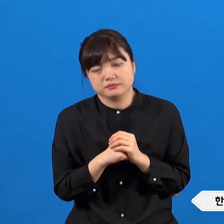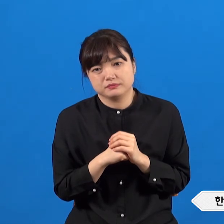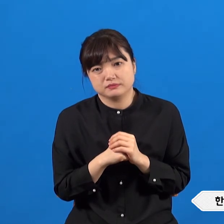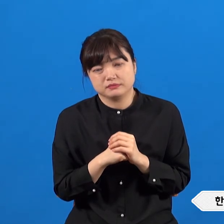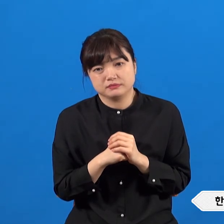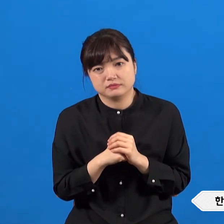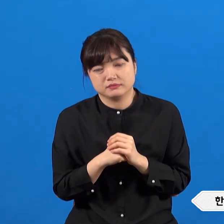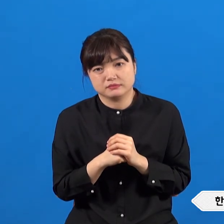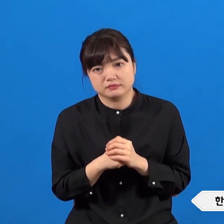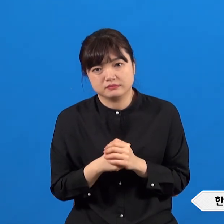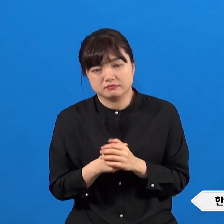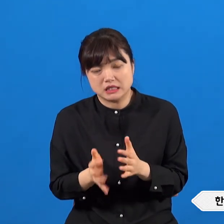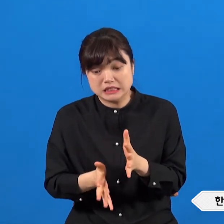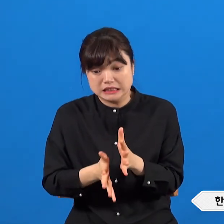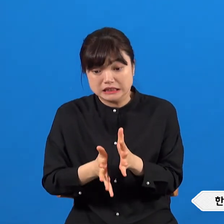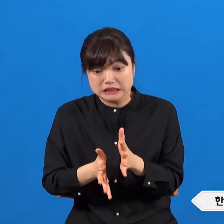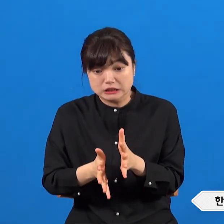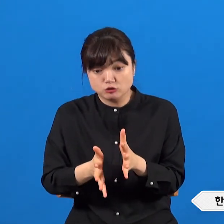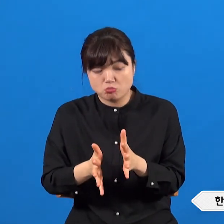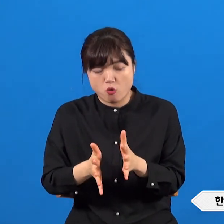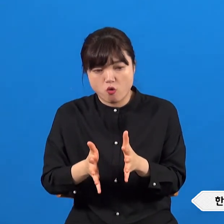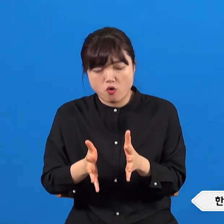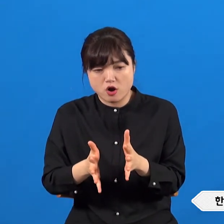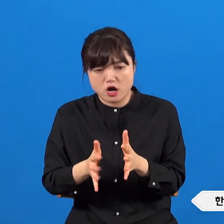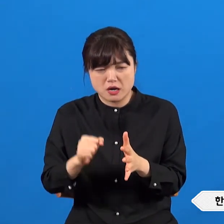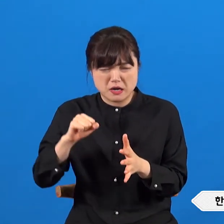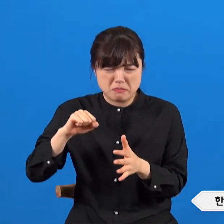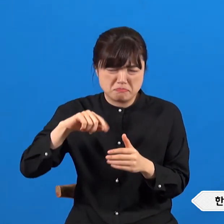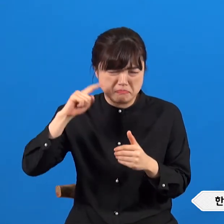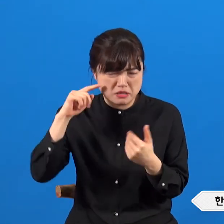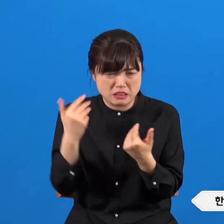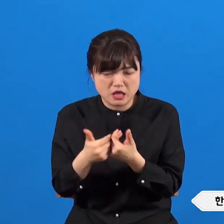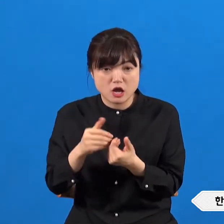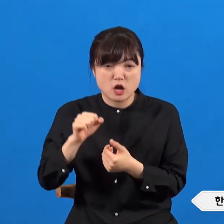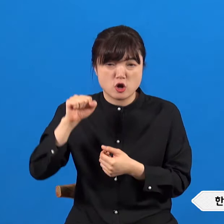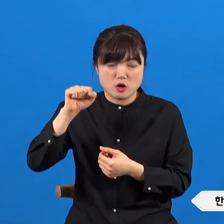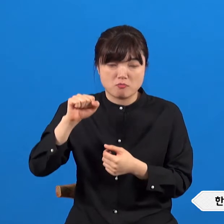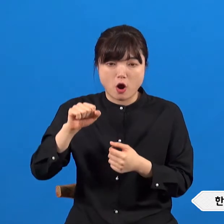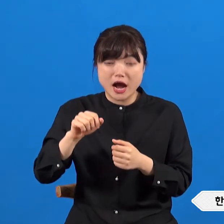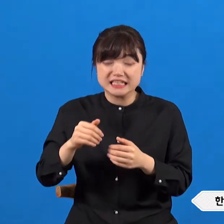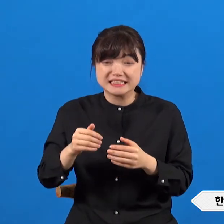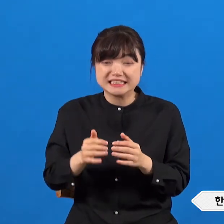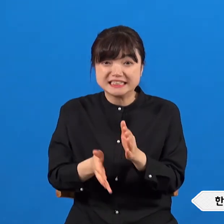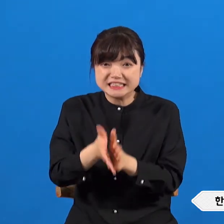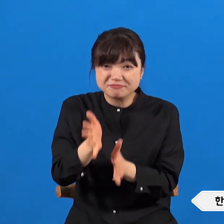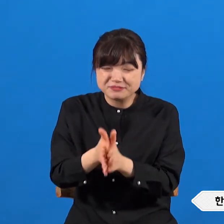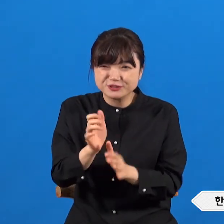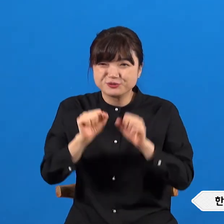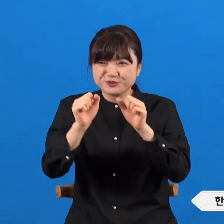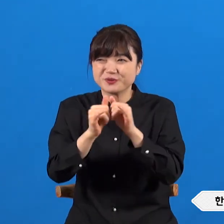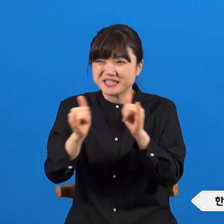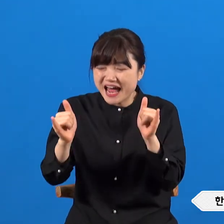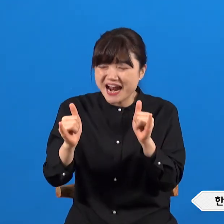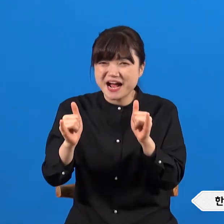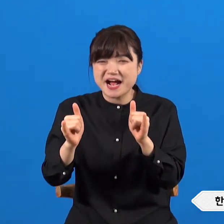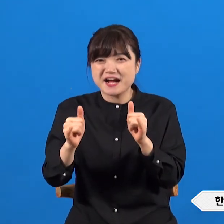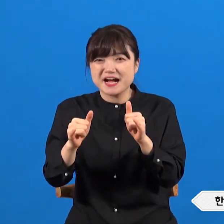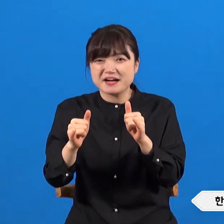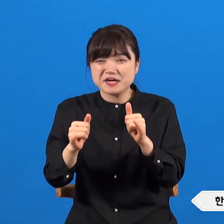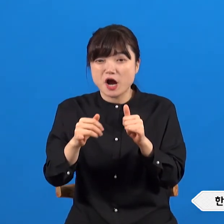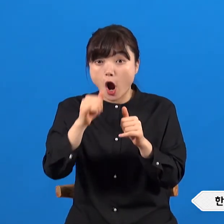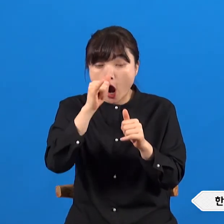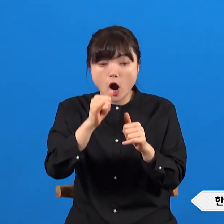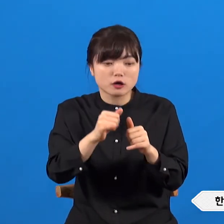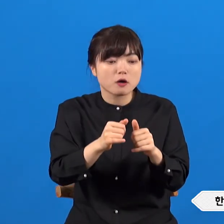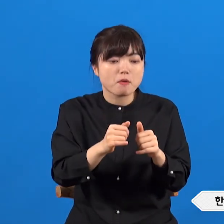시민운동을 하는 사람들 중에는 기자가 와서 사진 찍는다 하면 서로 한가운데 자기 얼굴